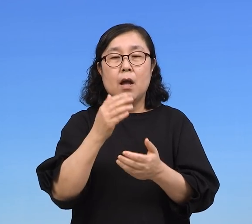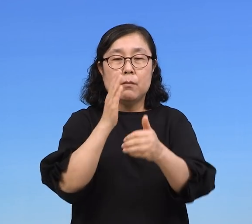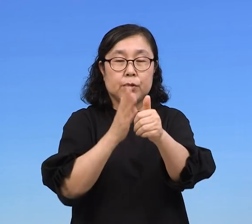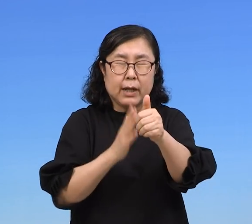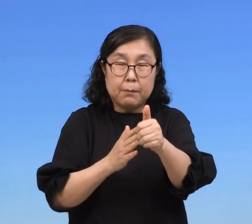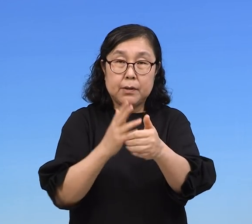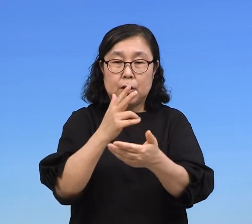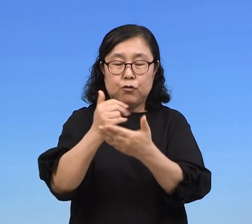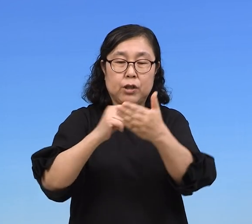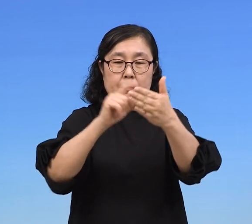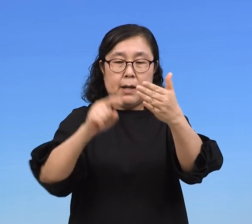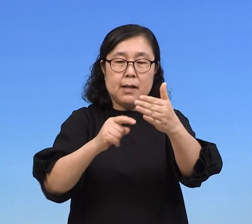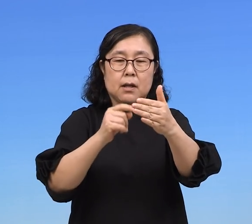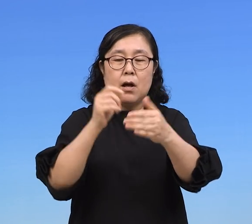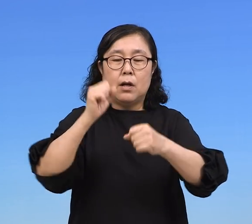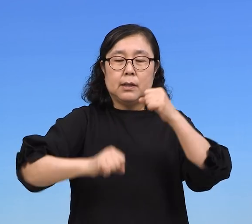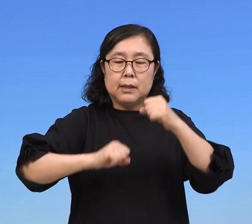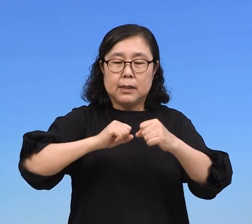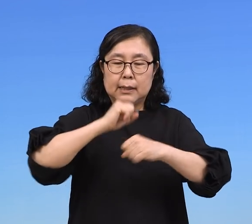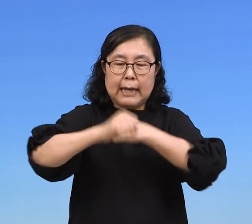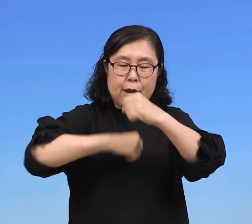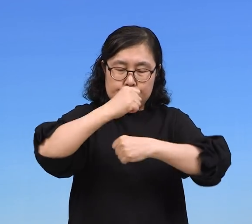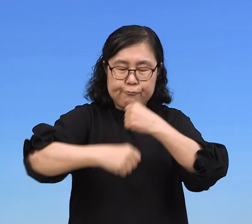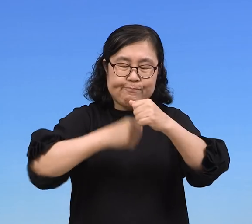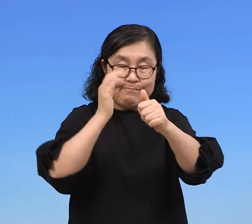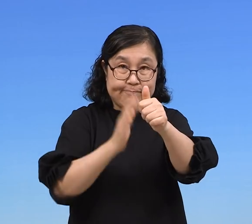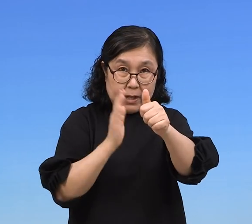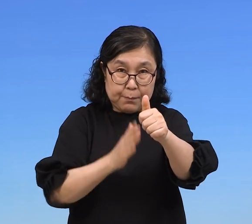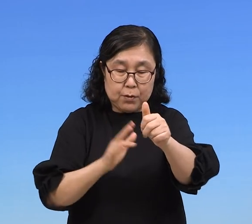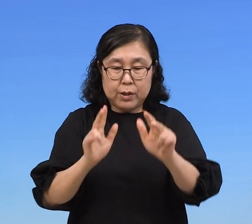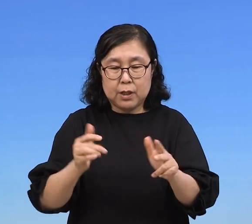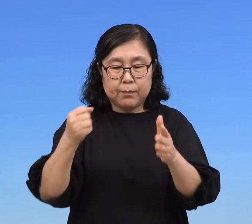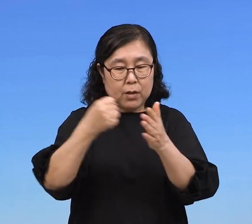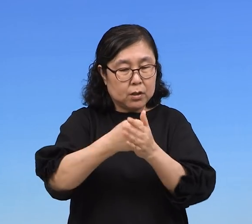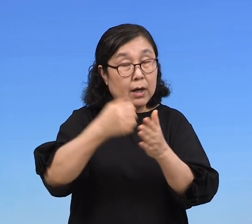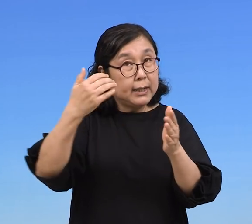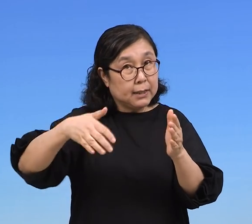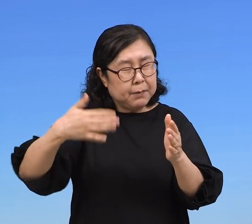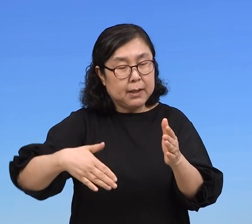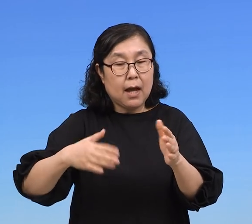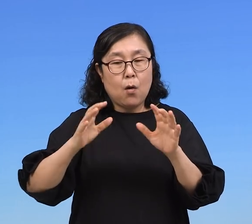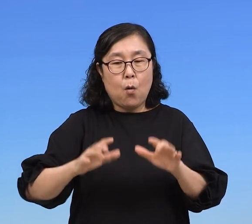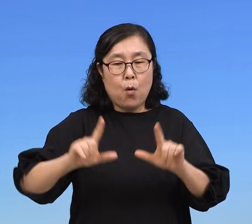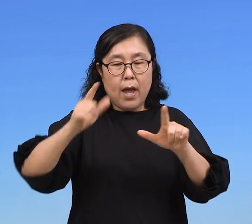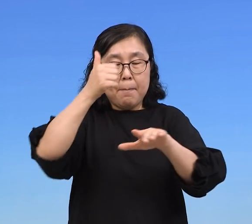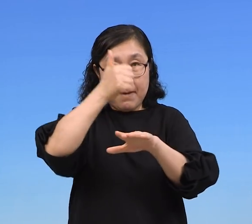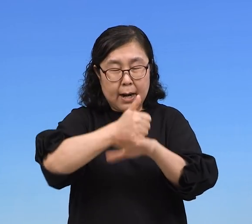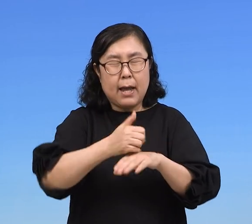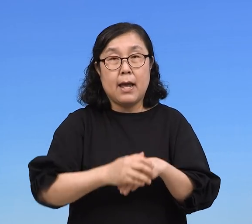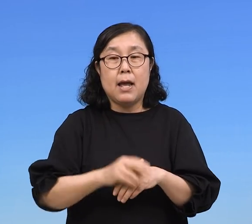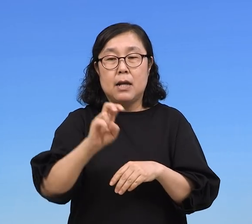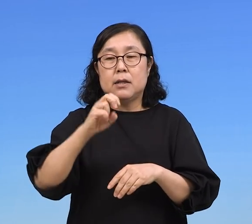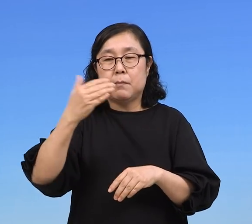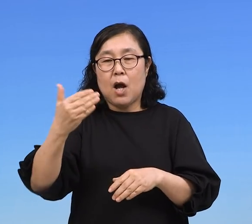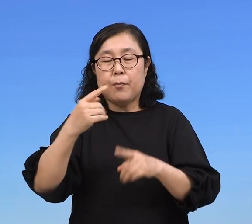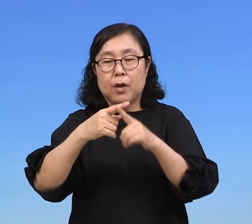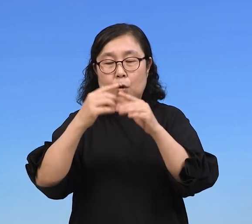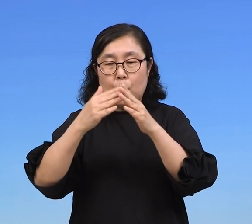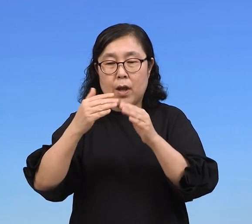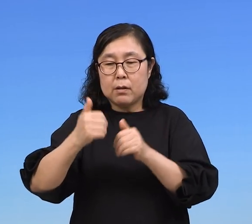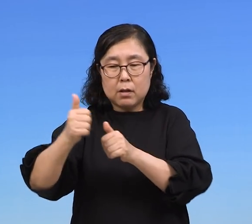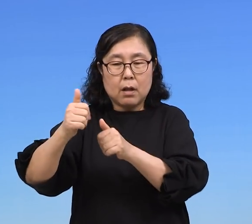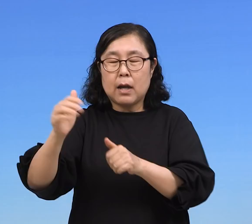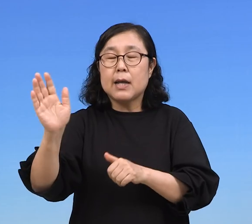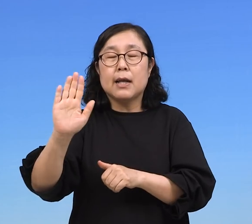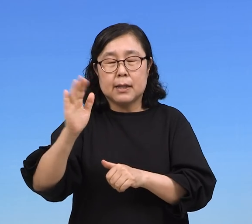안에서 자유하십시오. 지금 결정 안 하셔도 됩니다. 올 연말에 29교회를 안